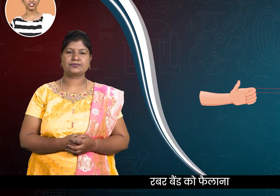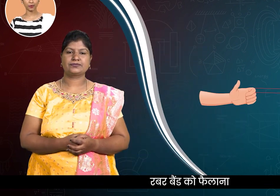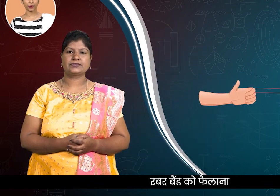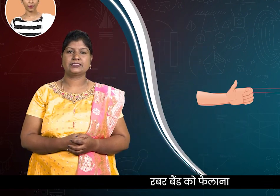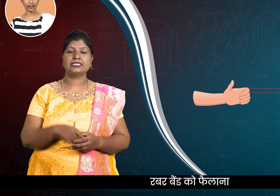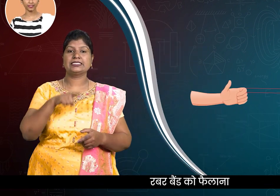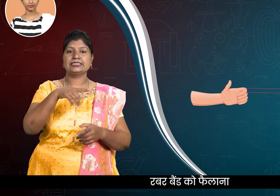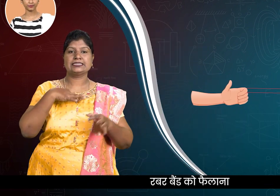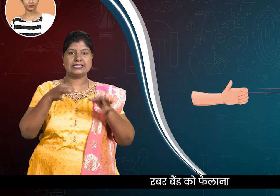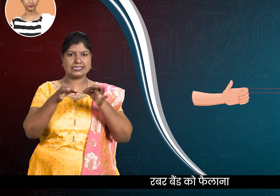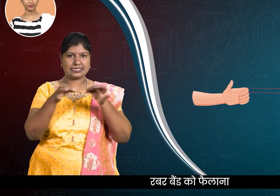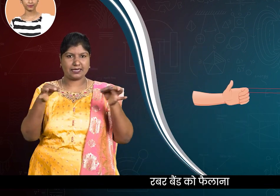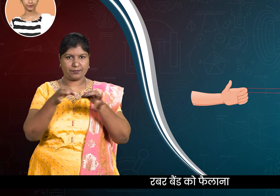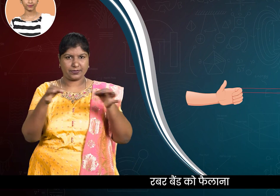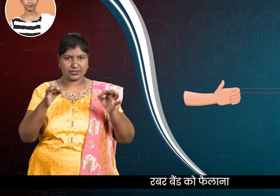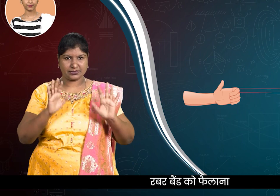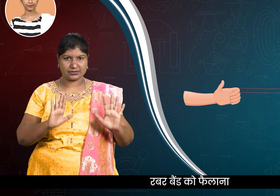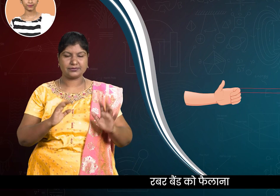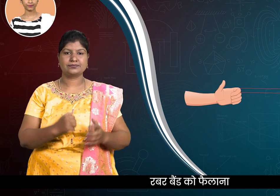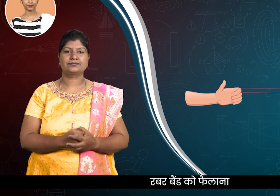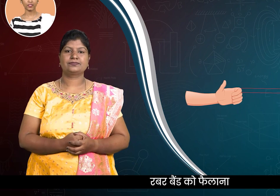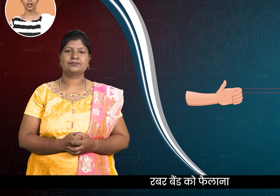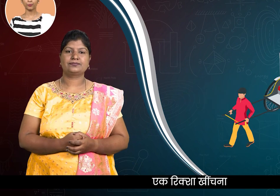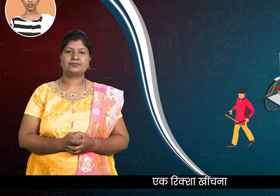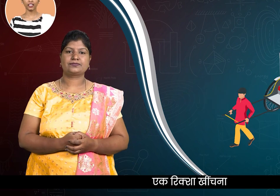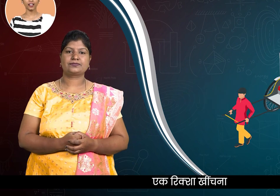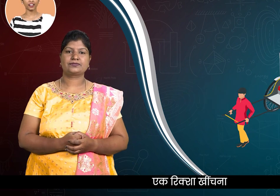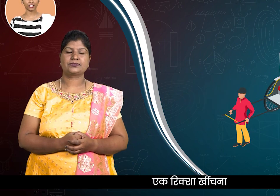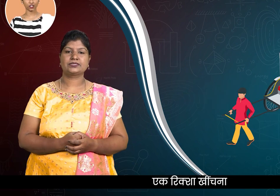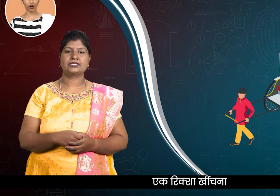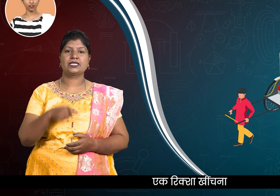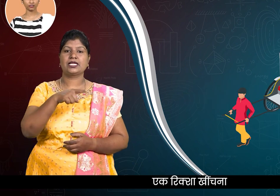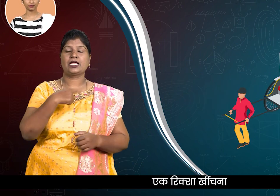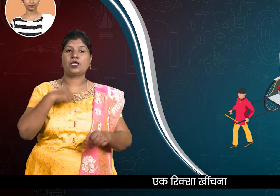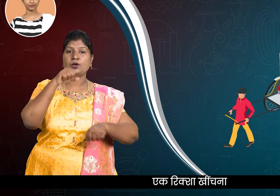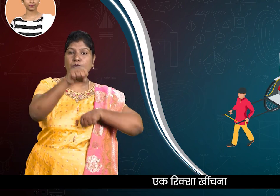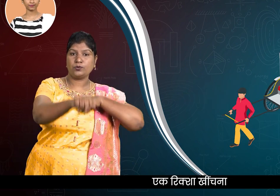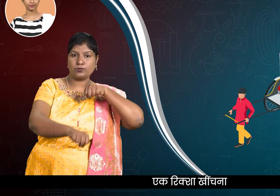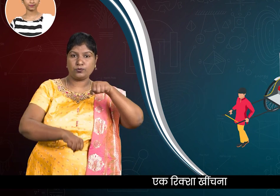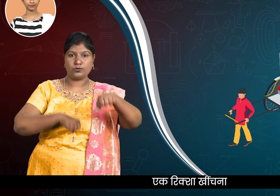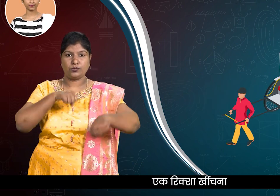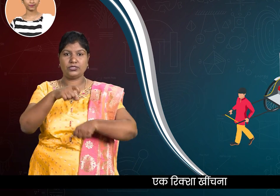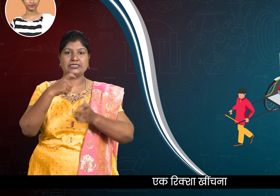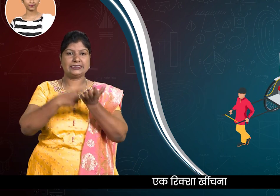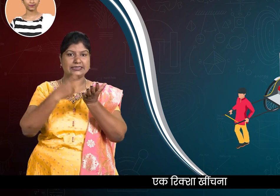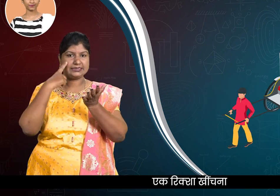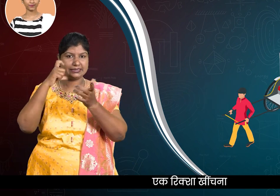रबर बैंड को फैलाना, एक रिक्शा खींचना,